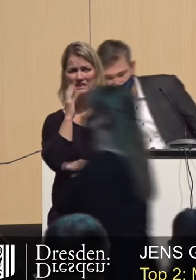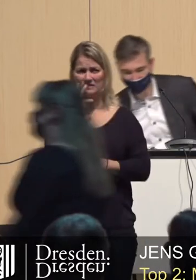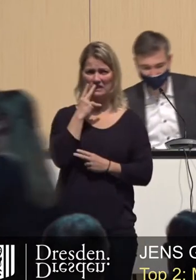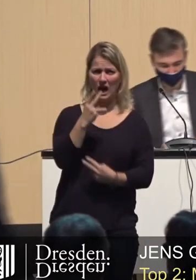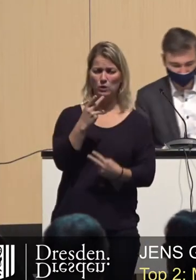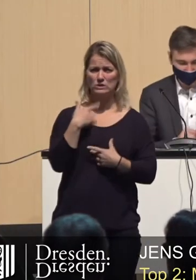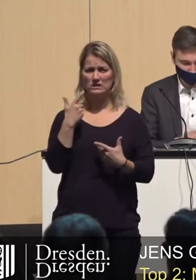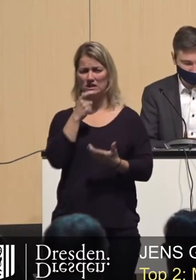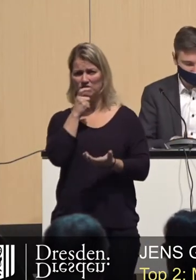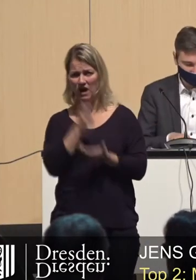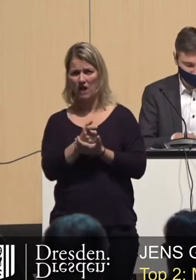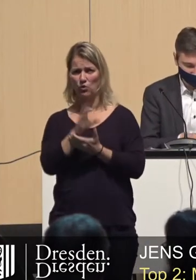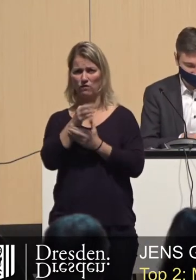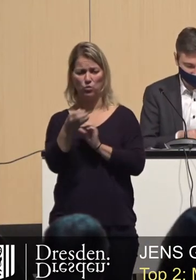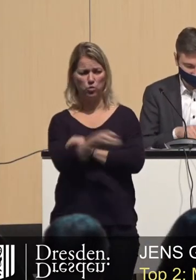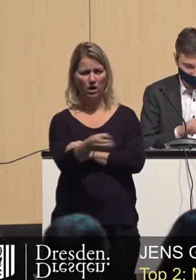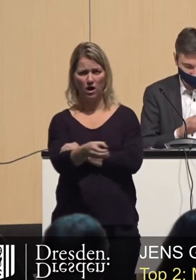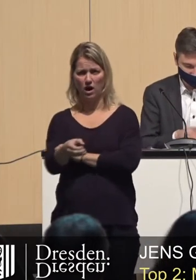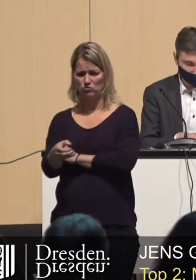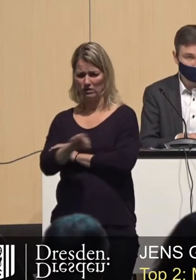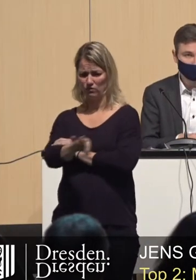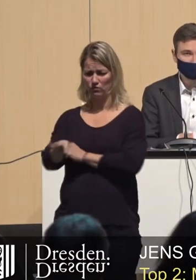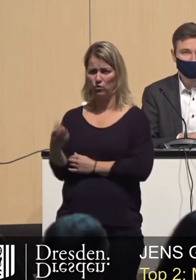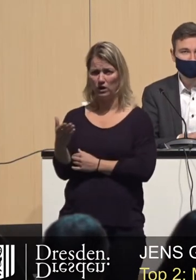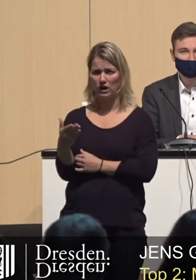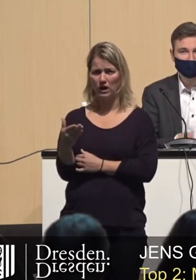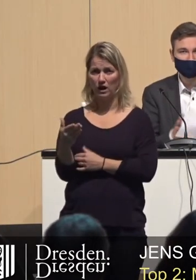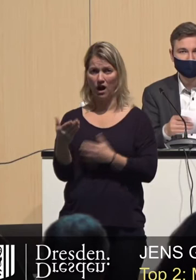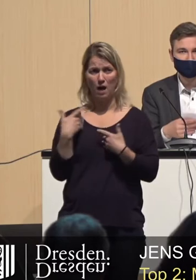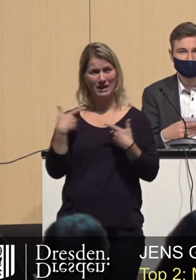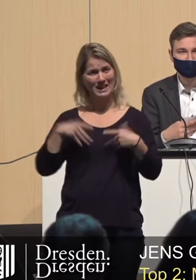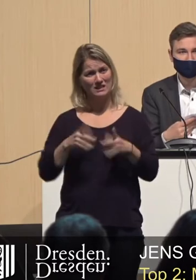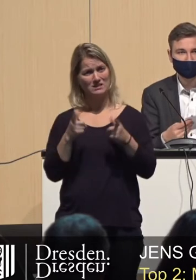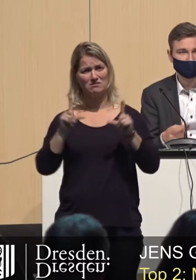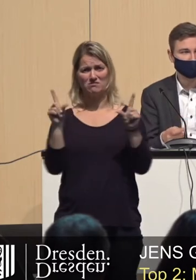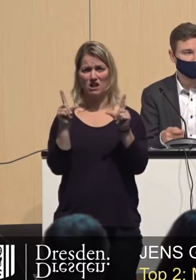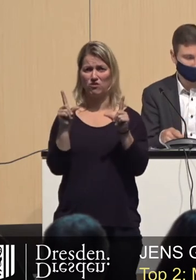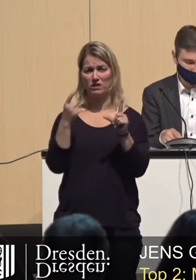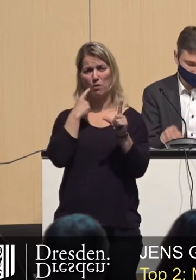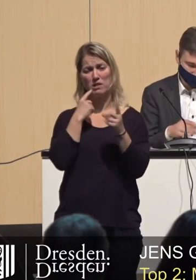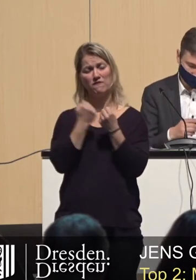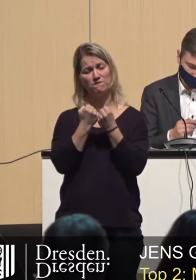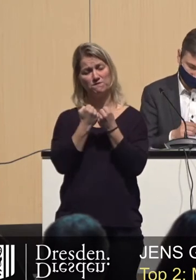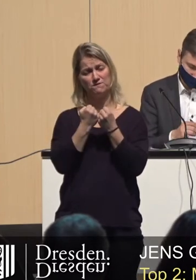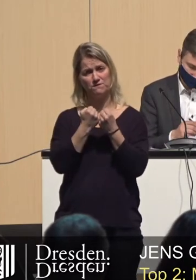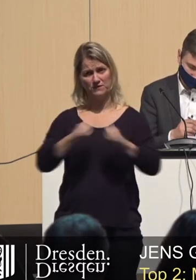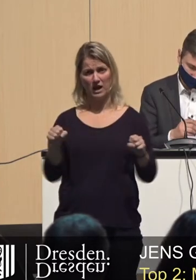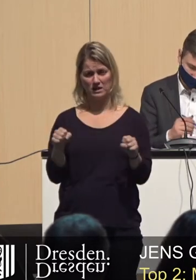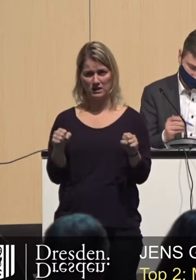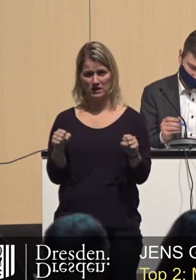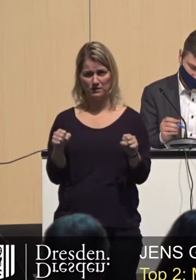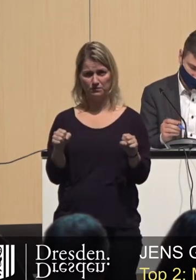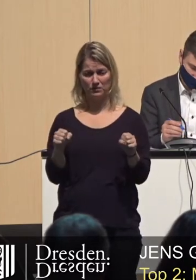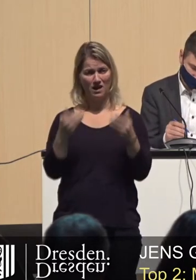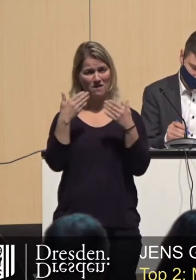Verantwortung für viele Leute tragen und wir leben in einer freien Gesellschaft. Und wenn die